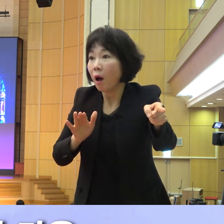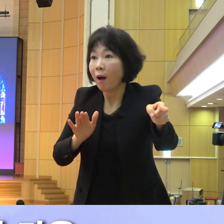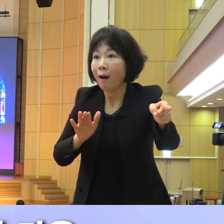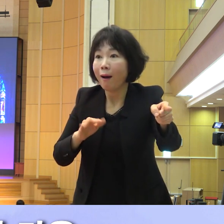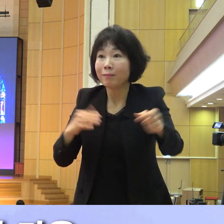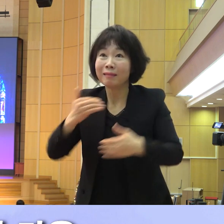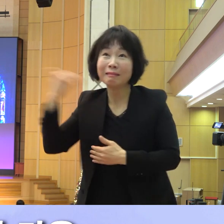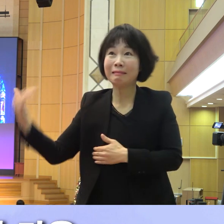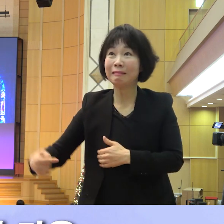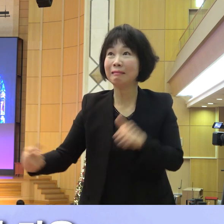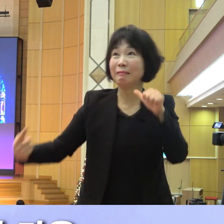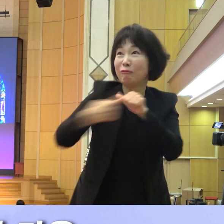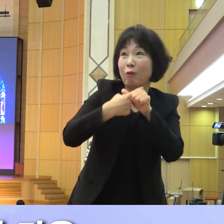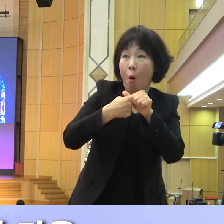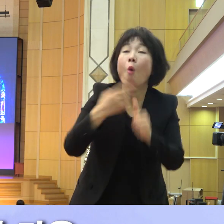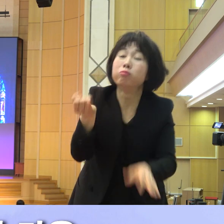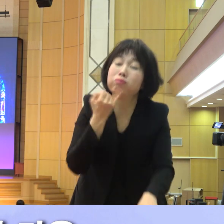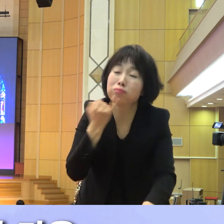수 있겠습니까?